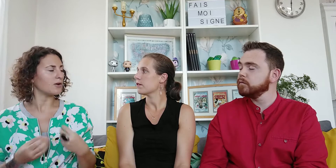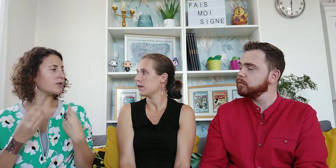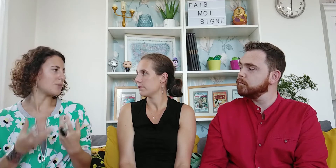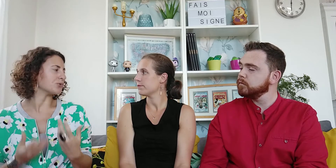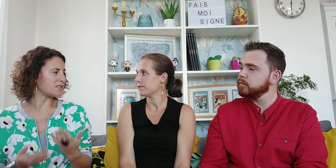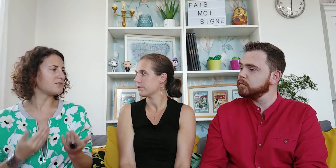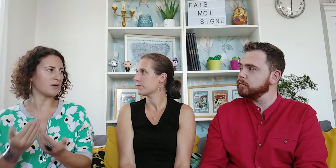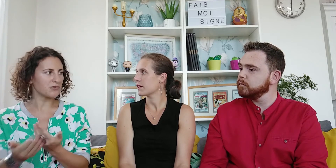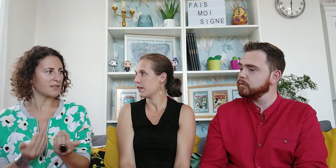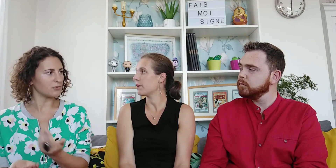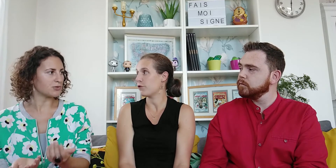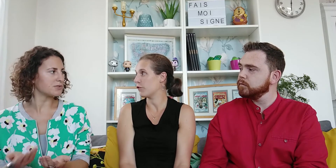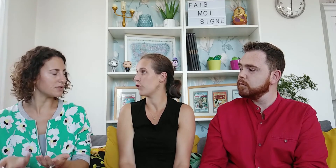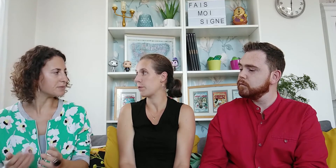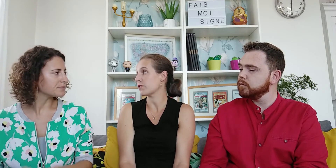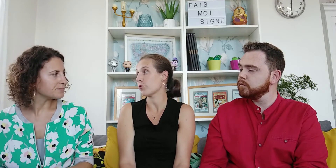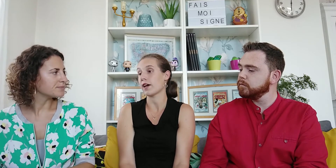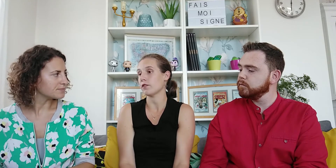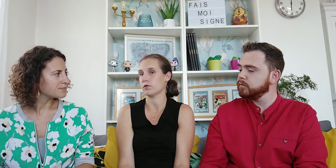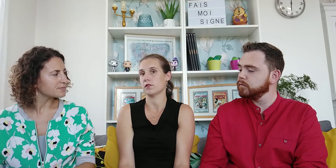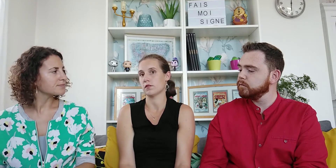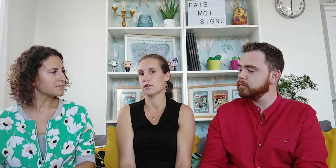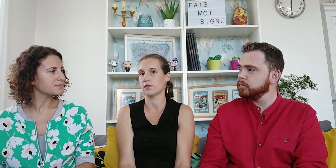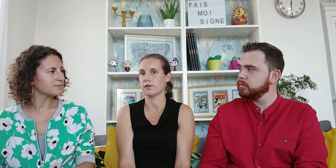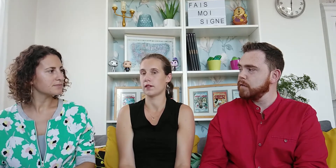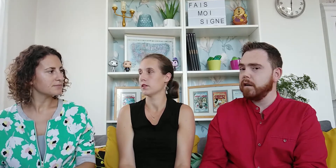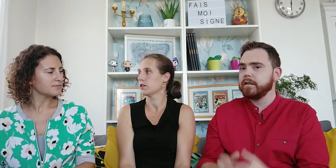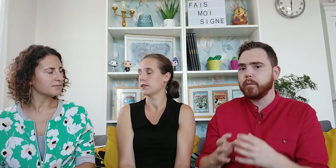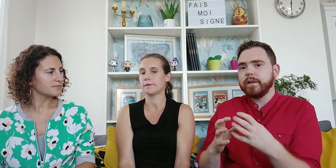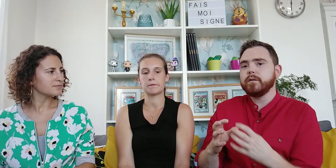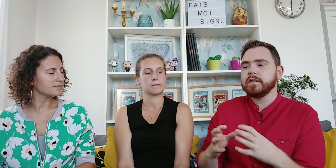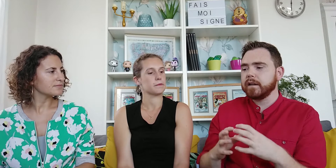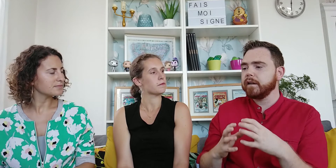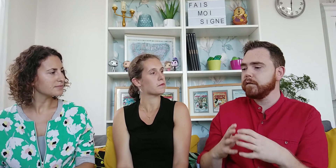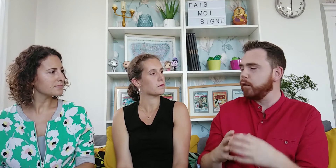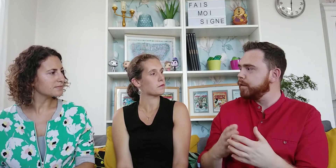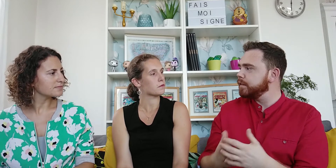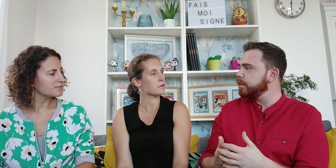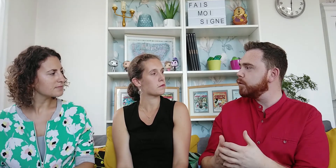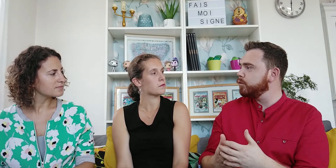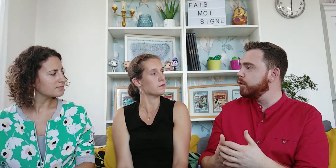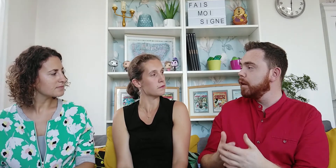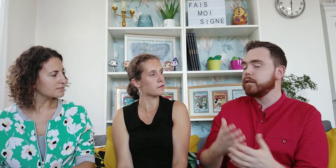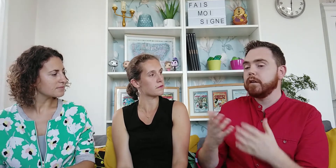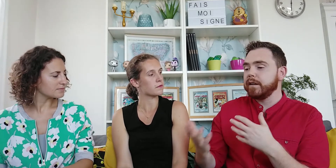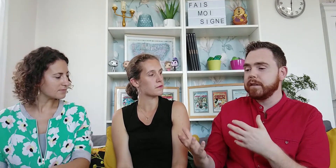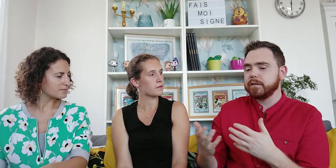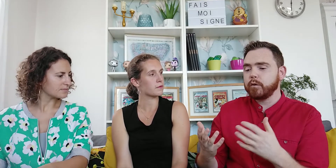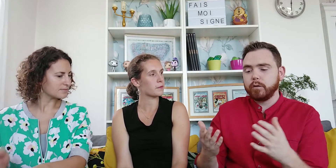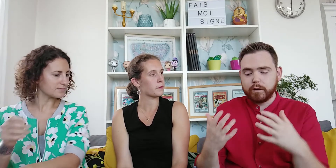que là, pour signer, vraiment, c'est quelque chose. Il faut capter son regard. Donc, ça peut aider aussi à créer une vraie complicité, du coup. Effectivement, on est